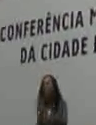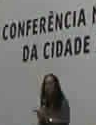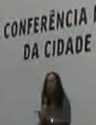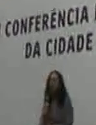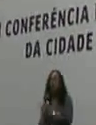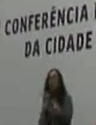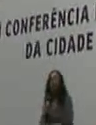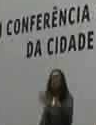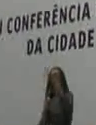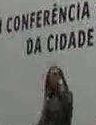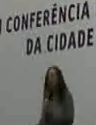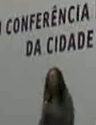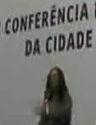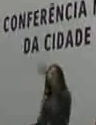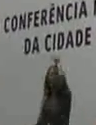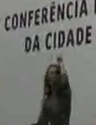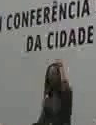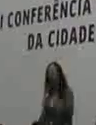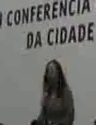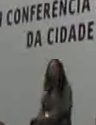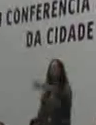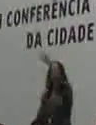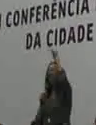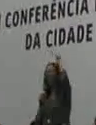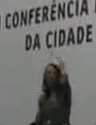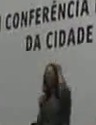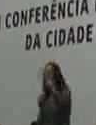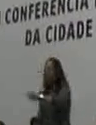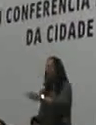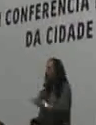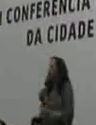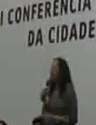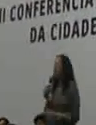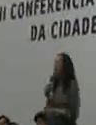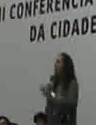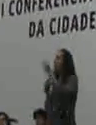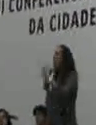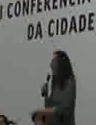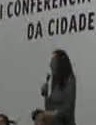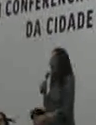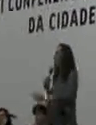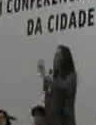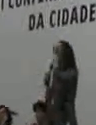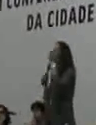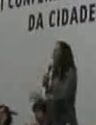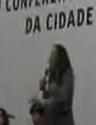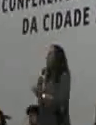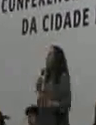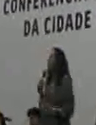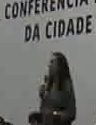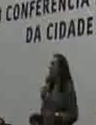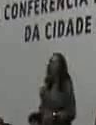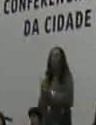e show. Cultura é autoestima, é conhecimento da história, é saber respeitar a diversidade, a diferença e